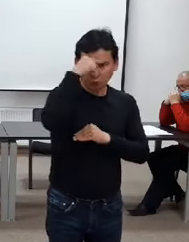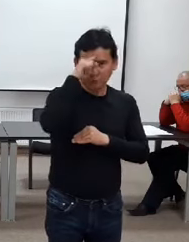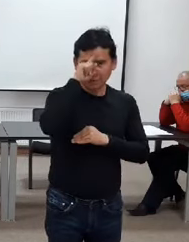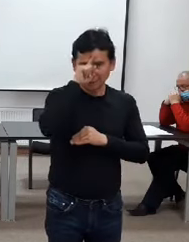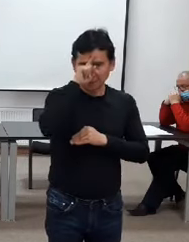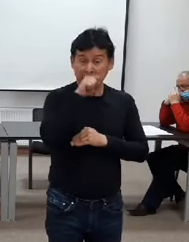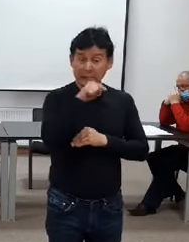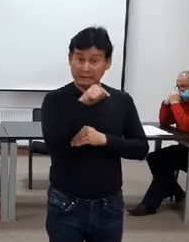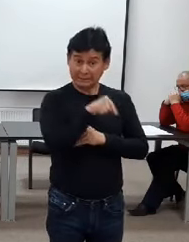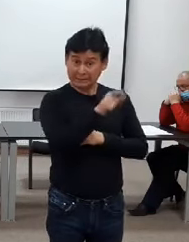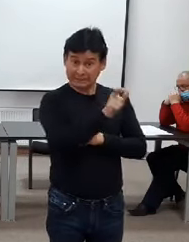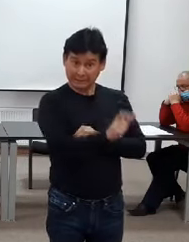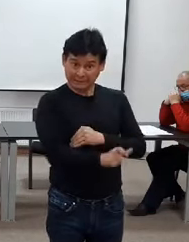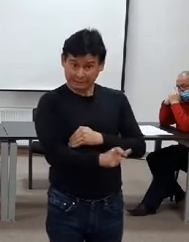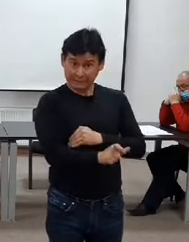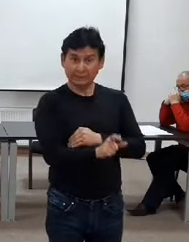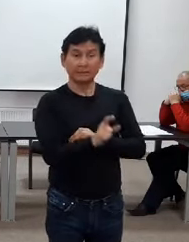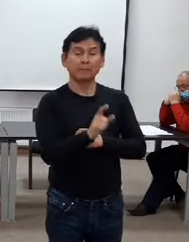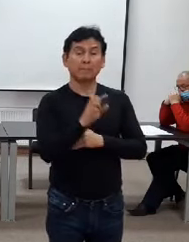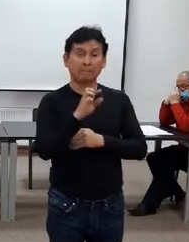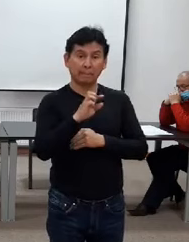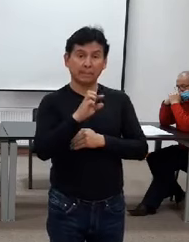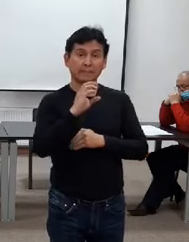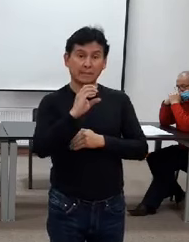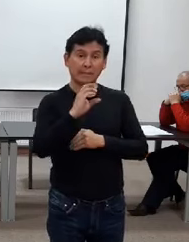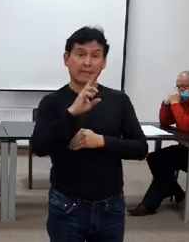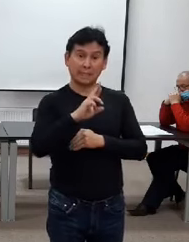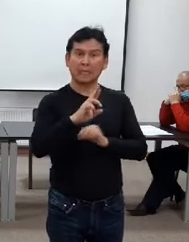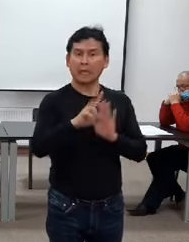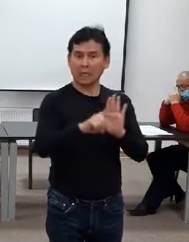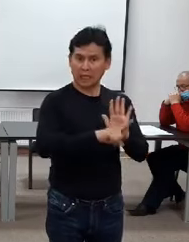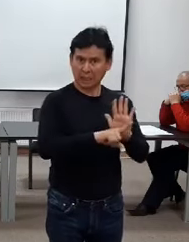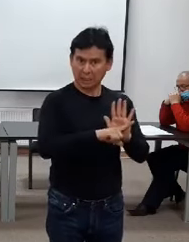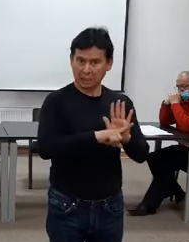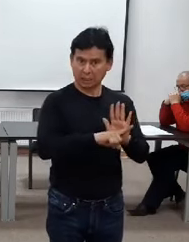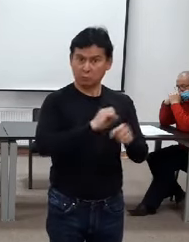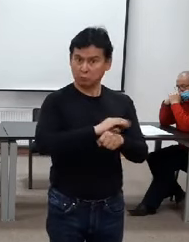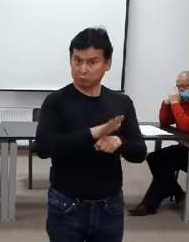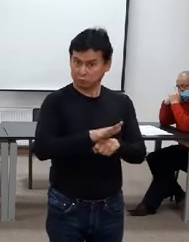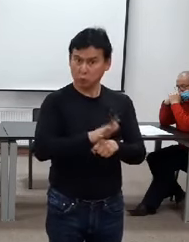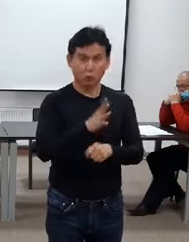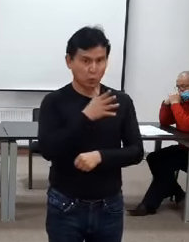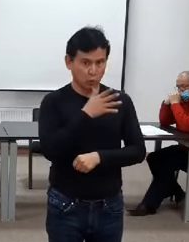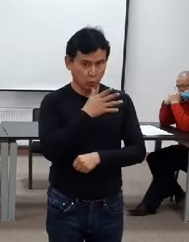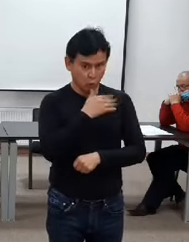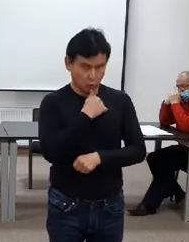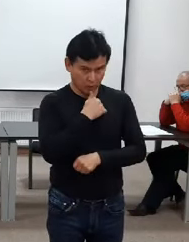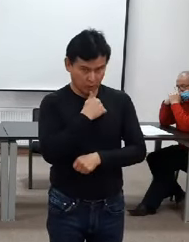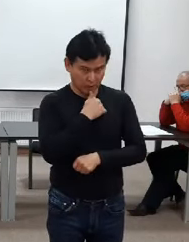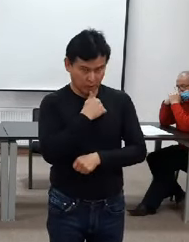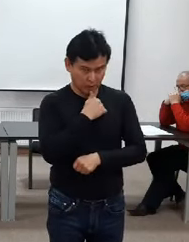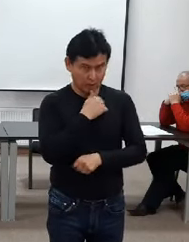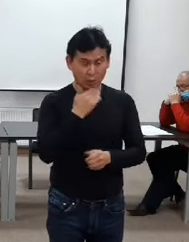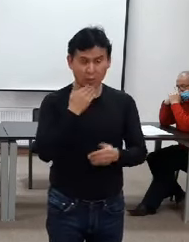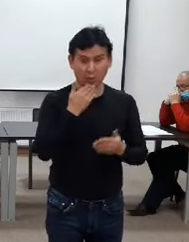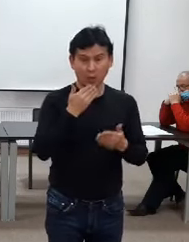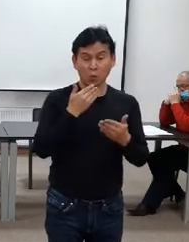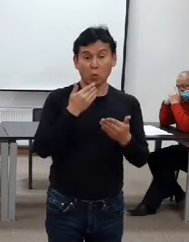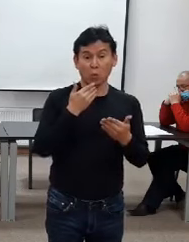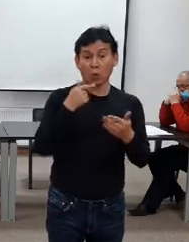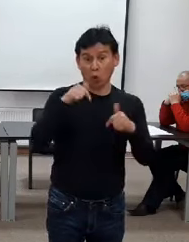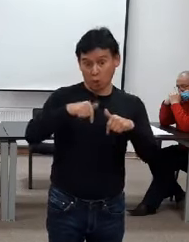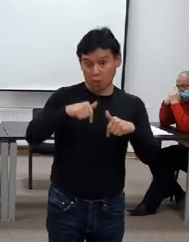que actualmente se encuentra con PCR negativa para COVID-19 tomada